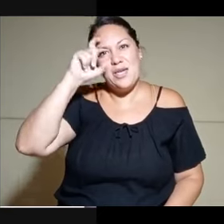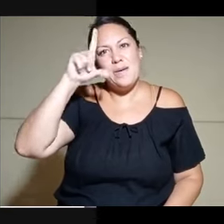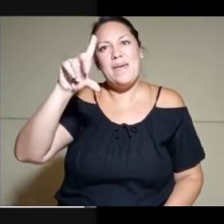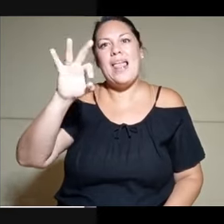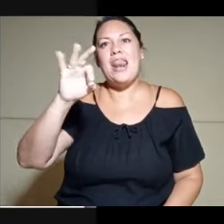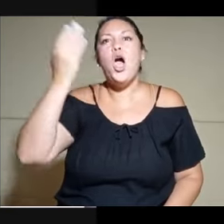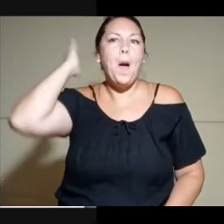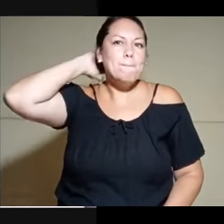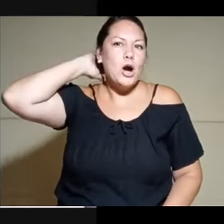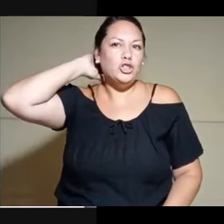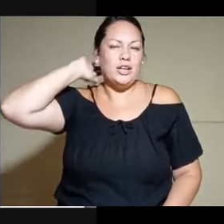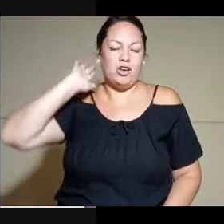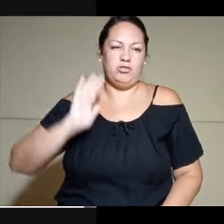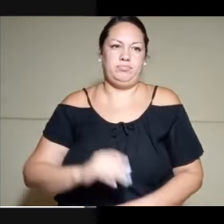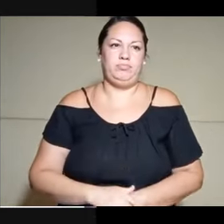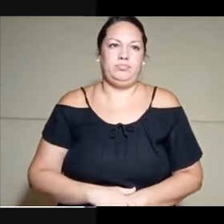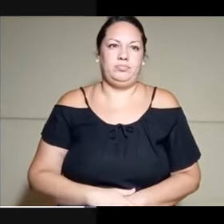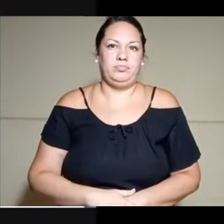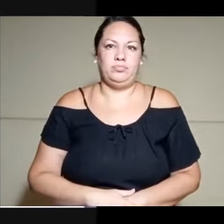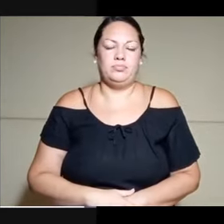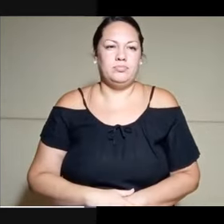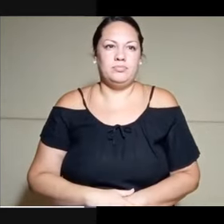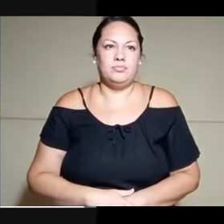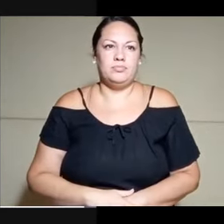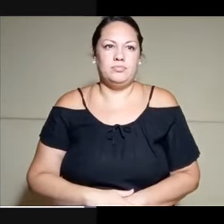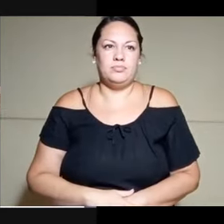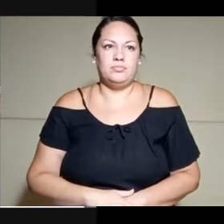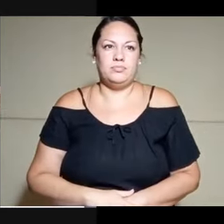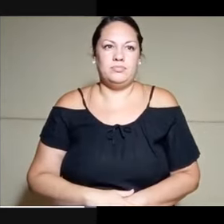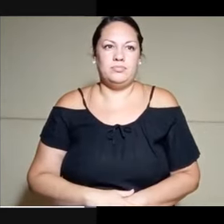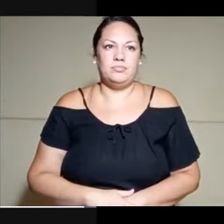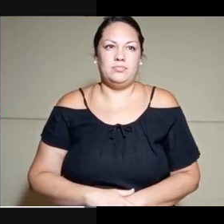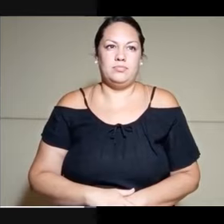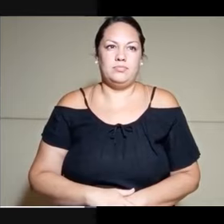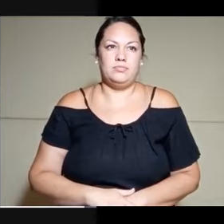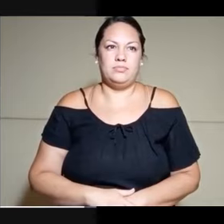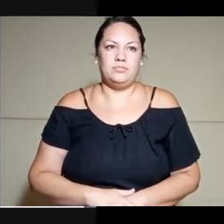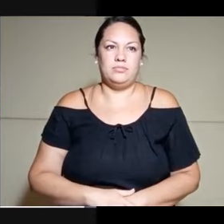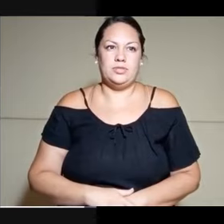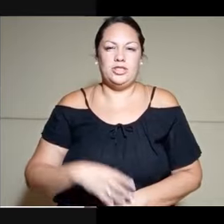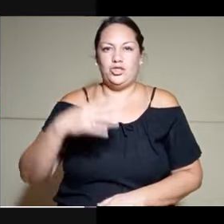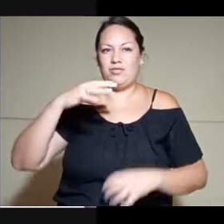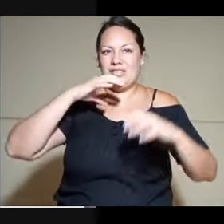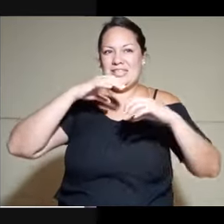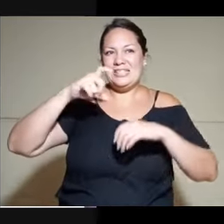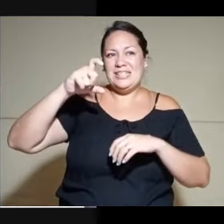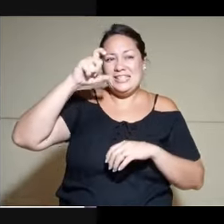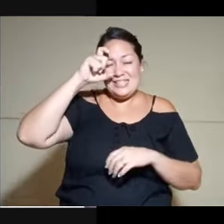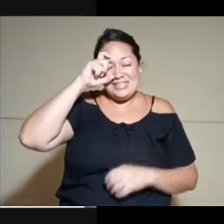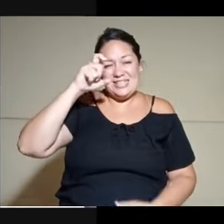Fíjense en el dibujo acá arriba. ¿Lo ven? Ese es el cerebelo. Si yo saco el cerebelo, Está en la parte posterior. ¿Lo